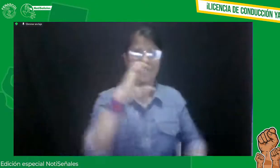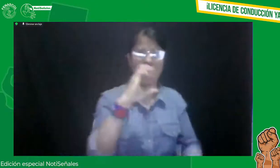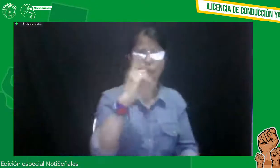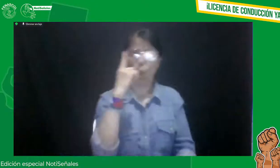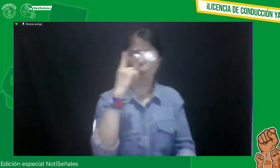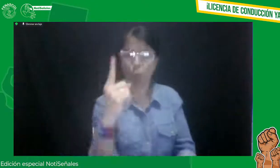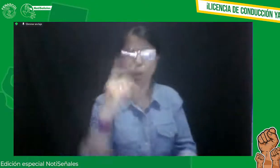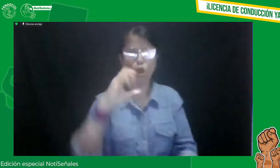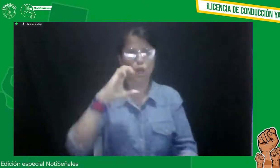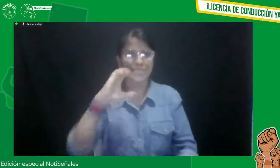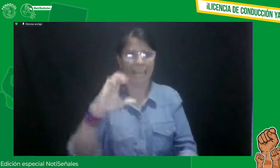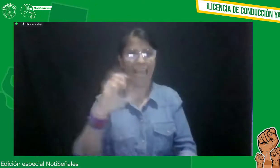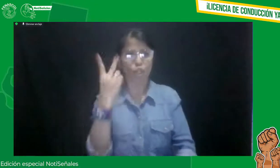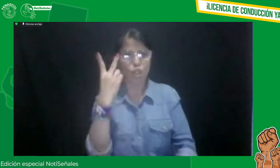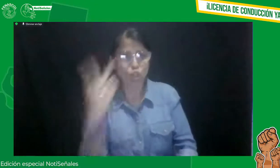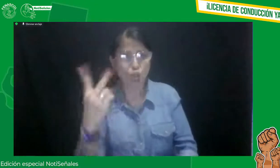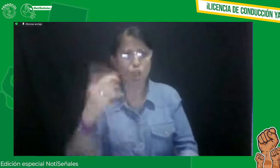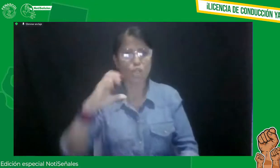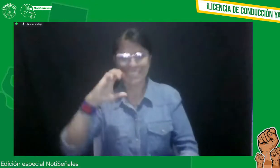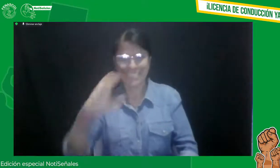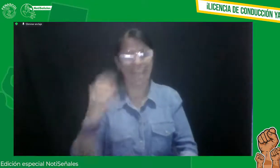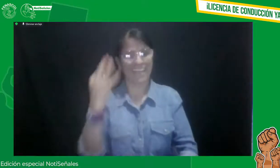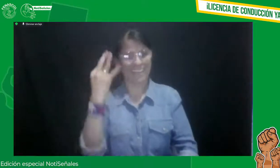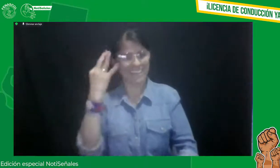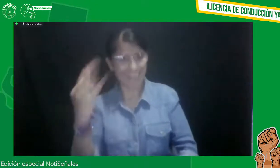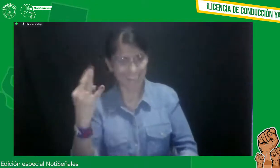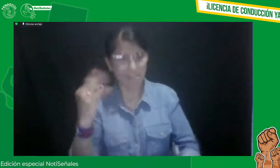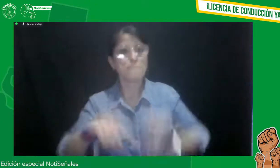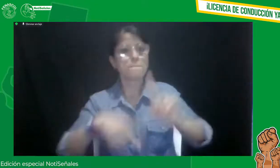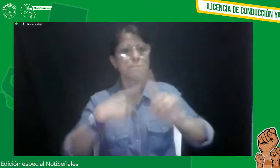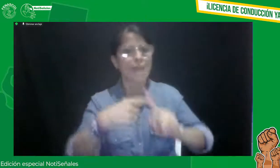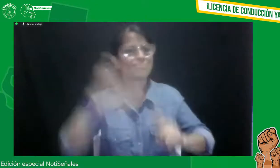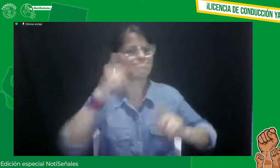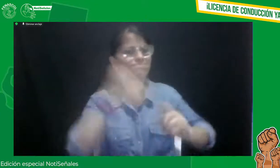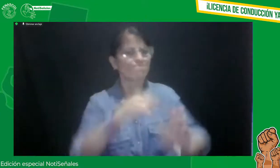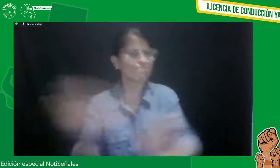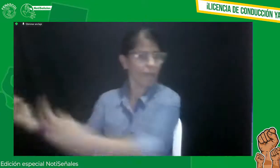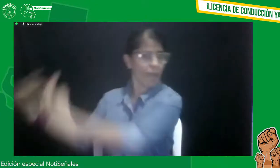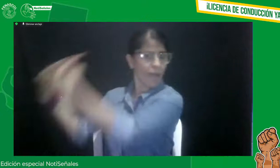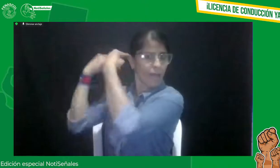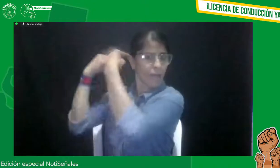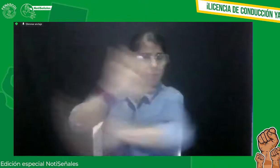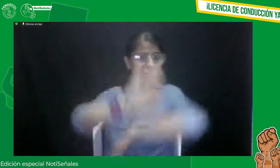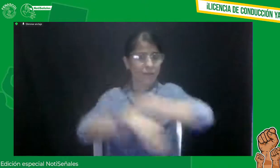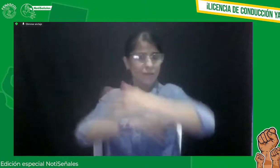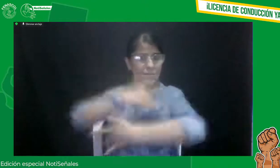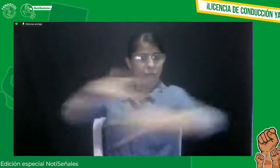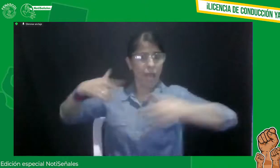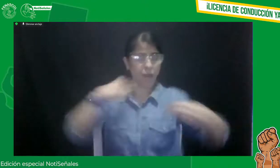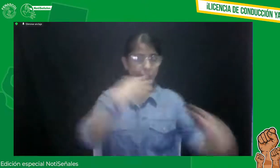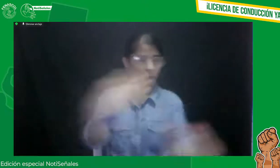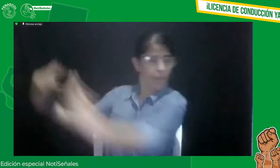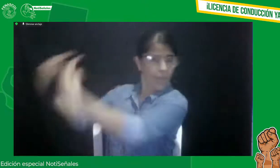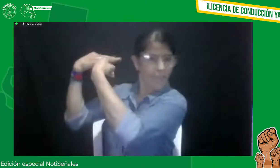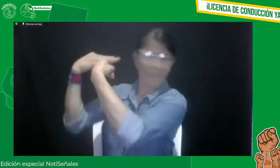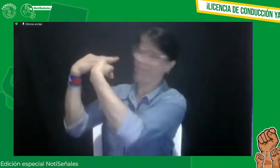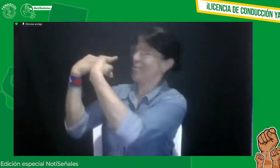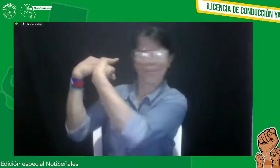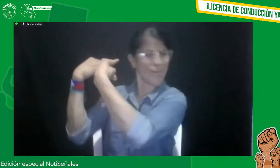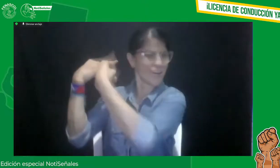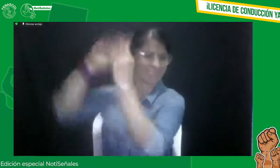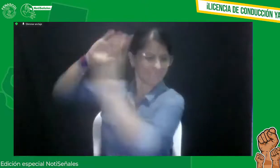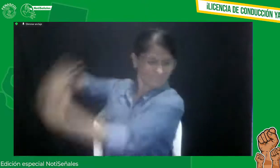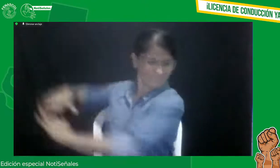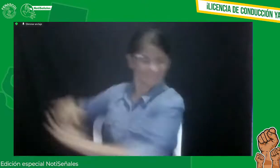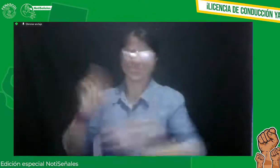estar nuevamente al frente del edificio del Ministerio de Transporte para que se nos dé el aval de la licencia de